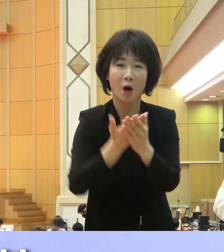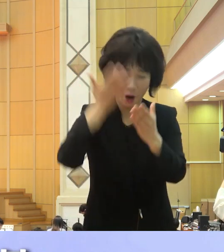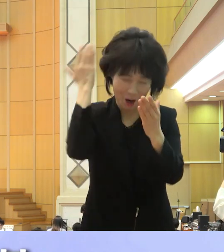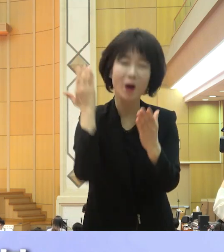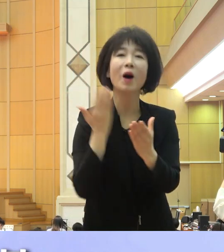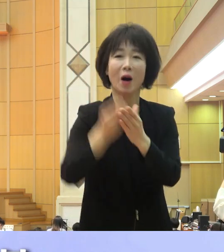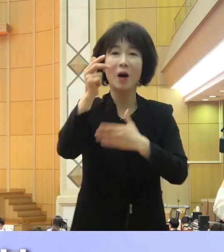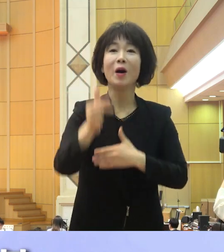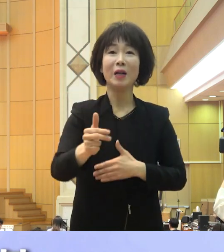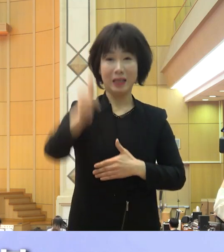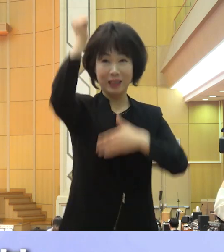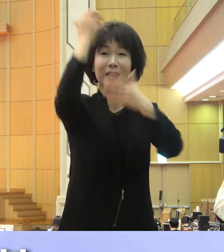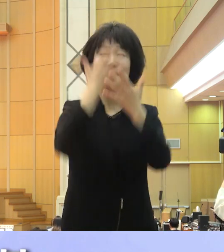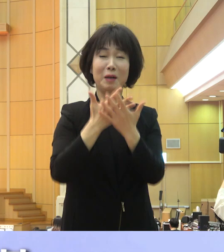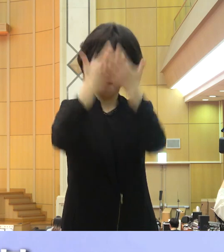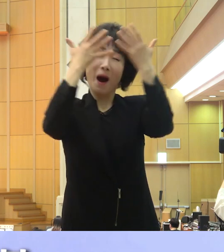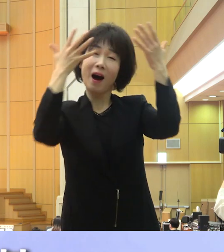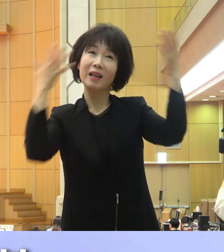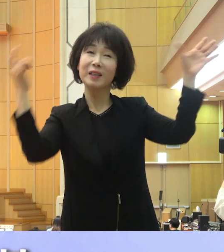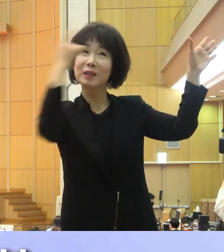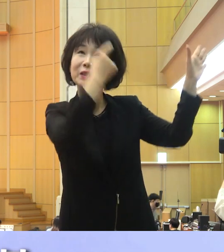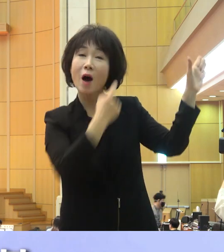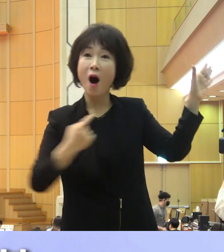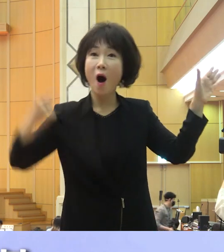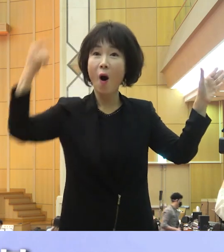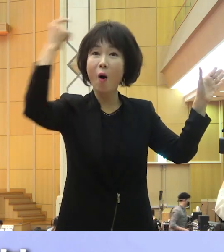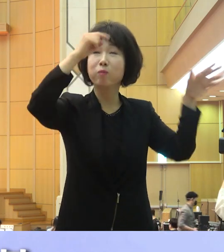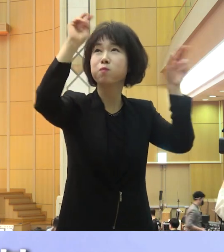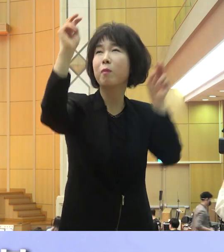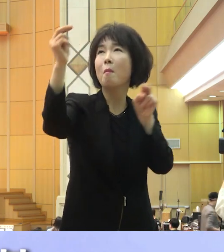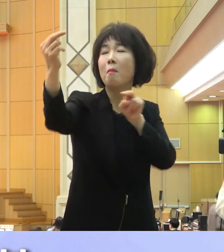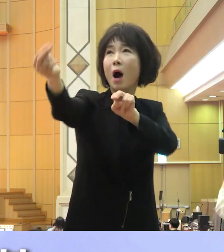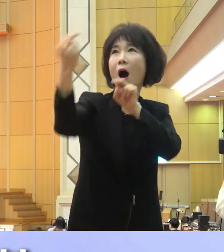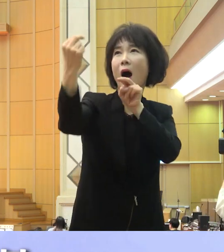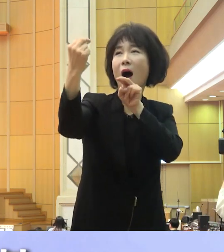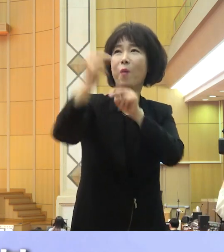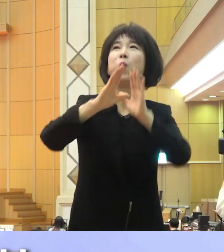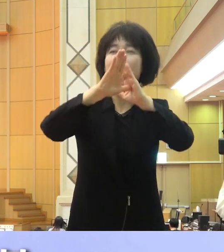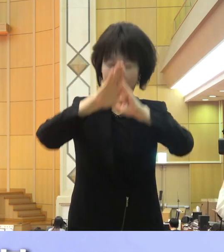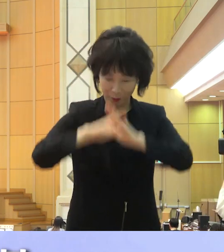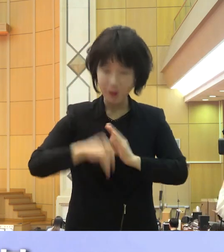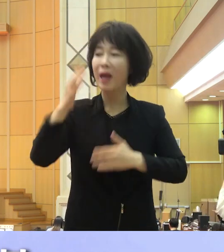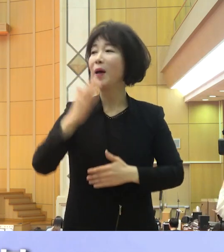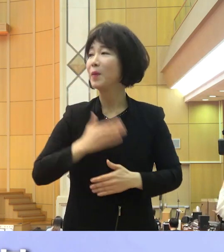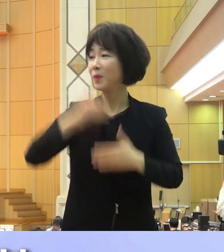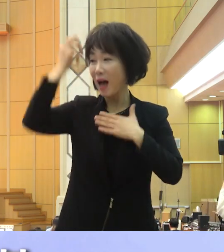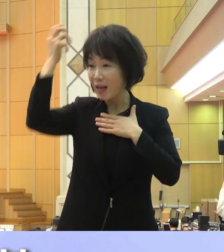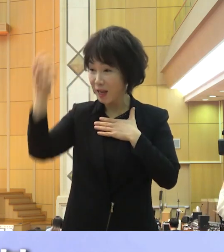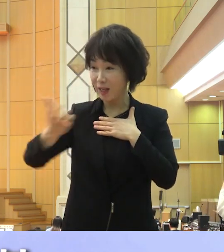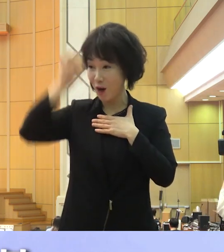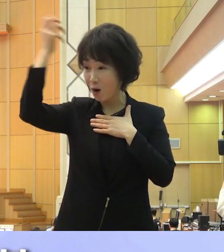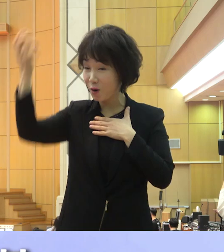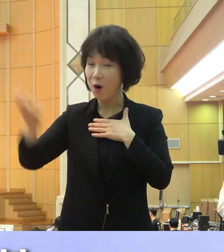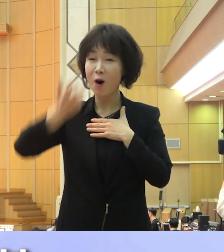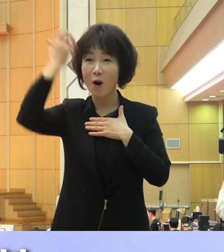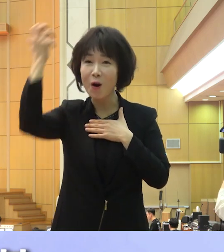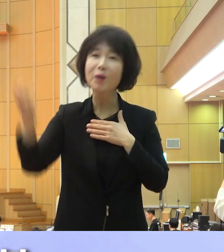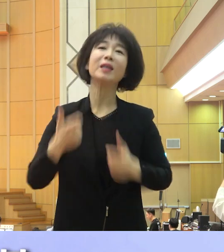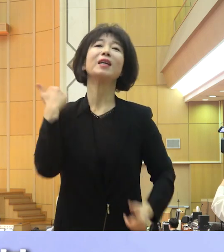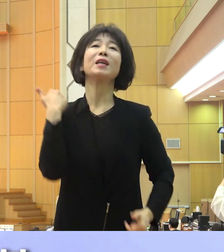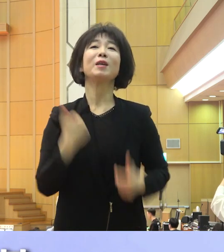비춰주시옵소서. 그 밝은 얼굴 배울 때 나의